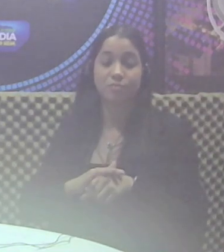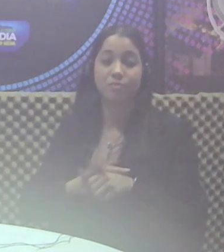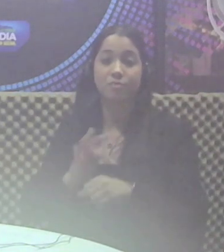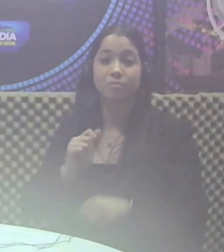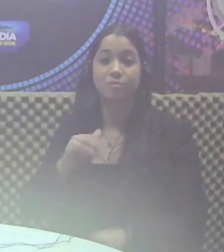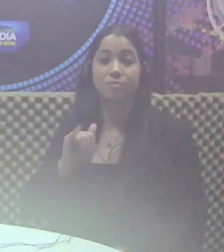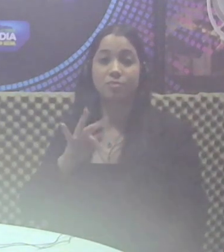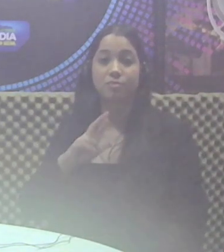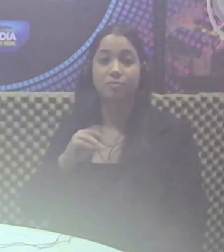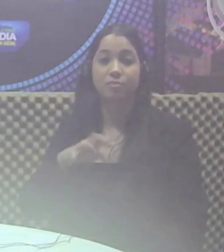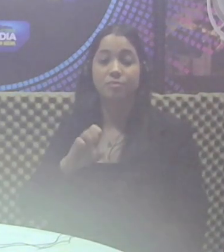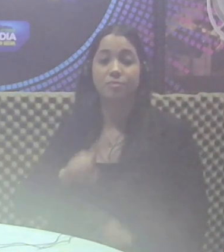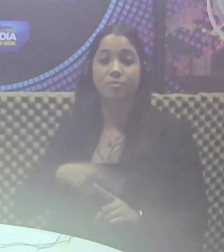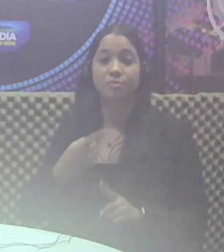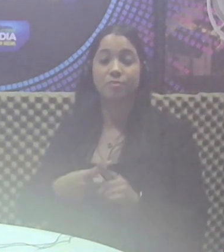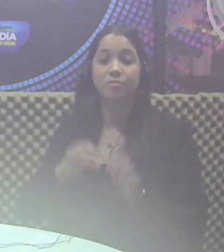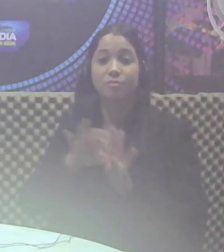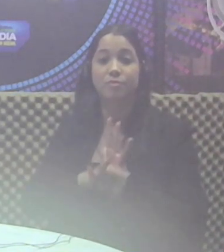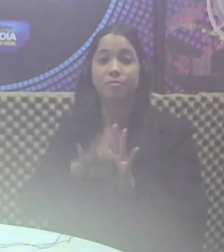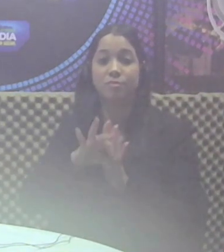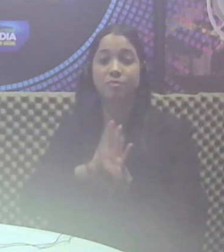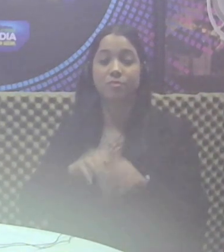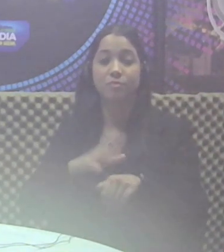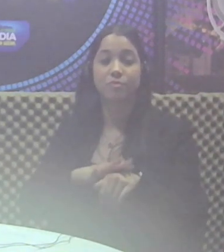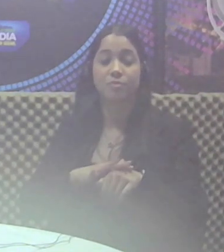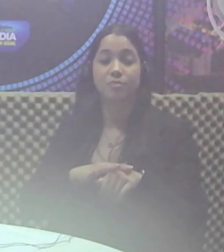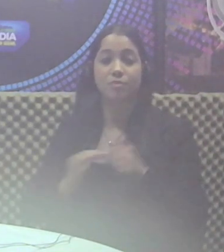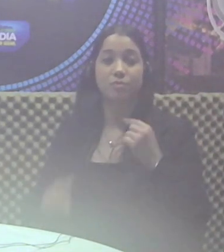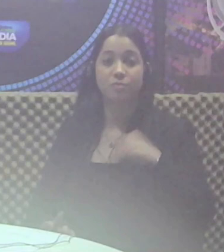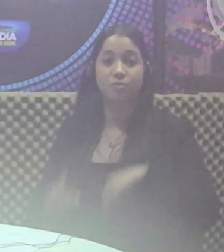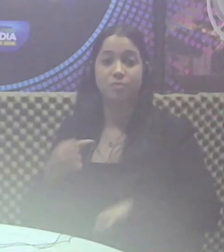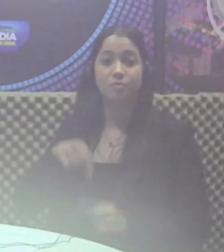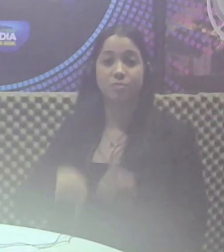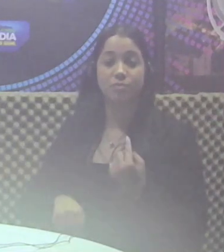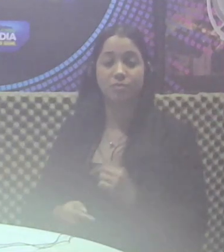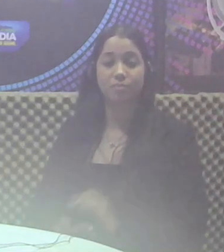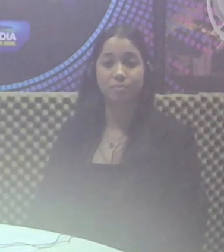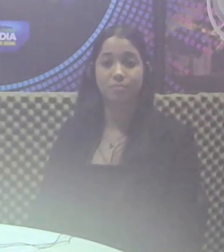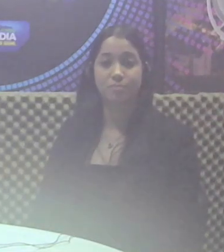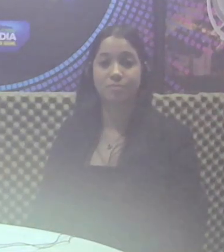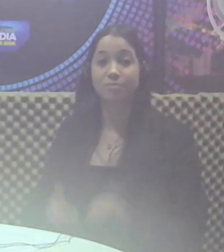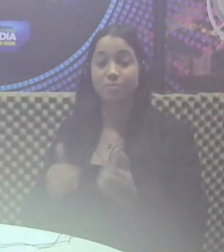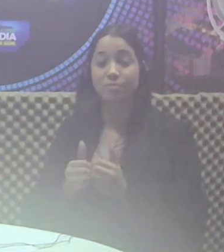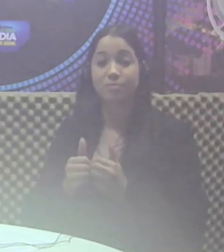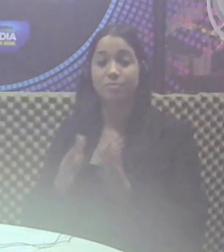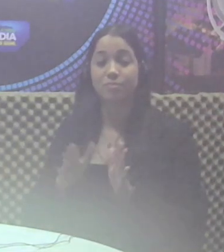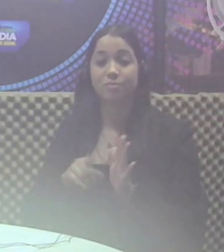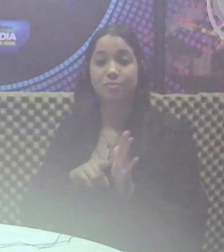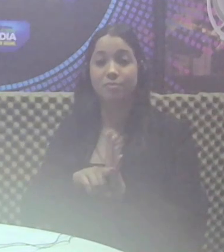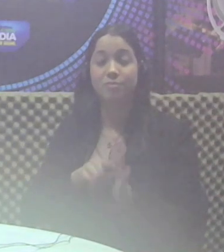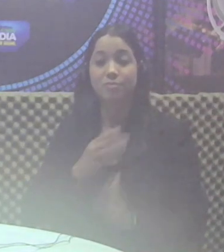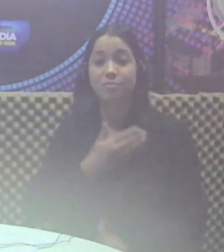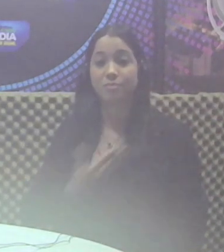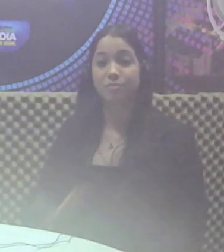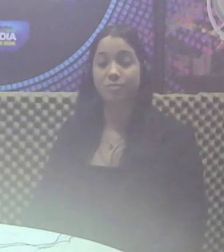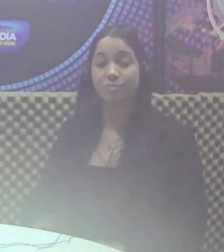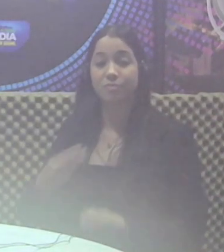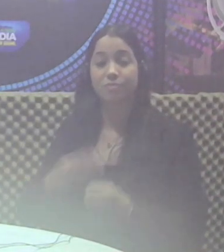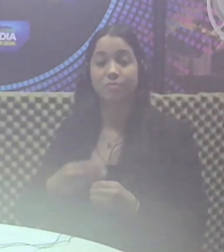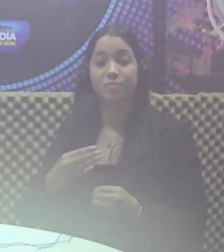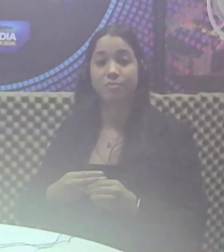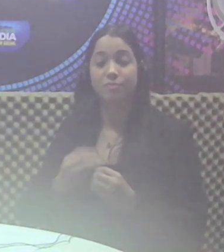e outras hemoglobinopatias. Está aberta a consulta pública para o Plano Municipal